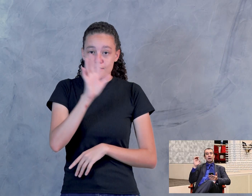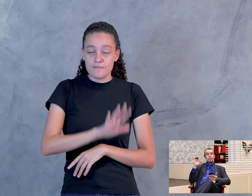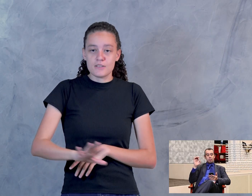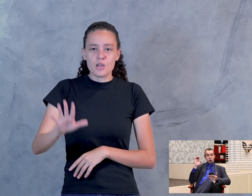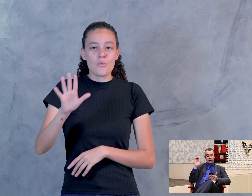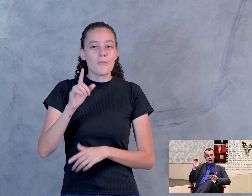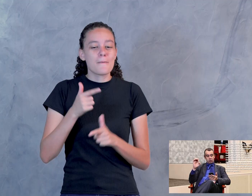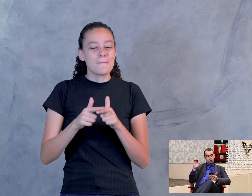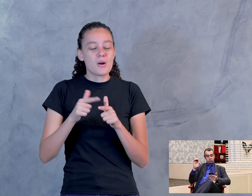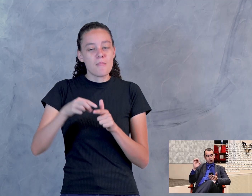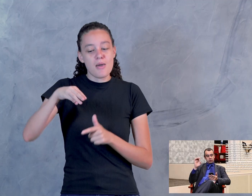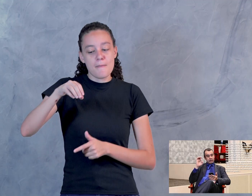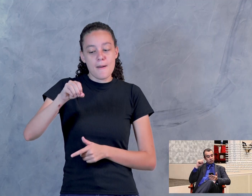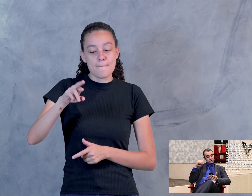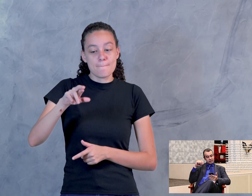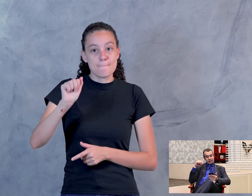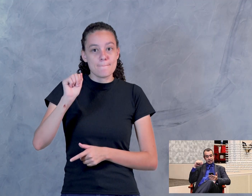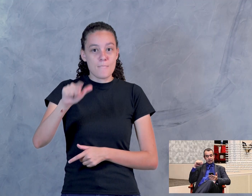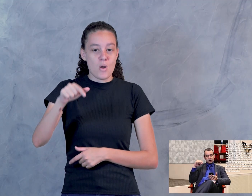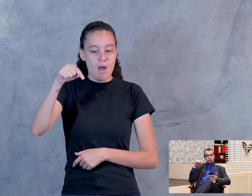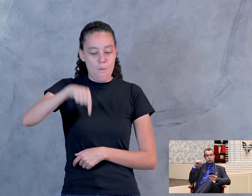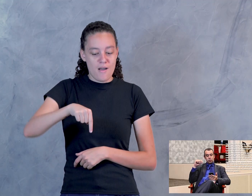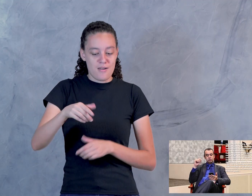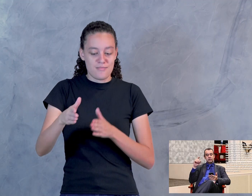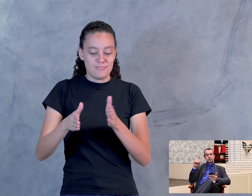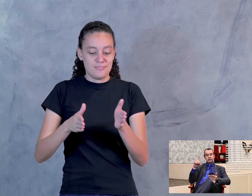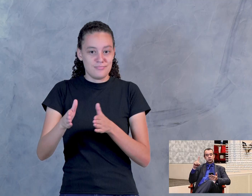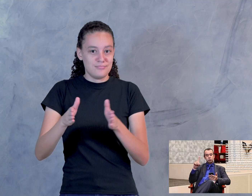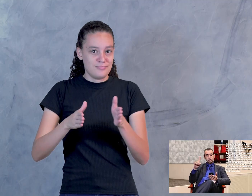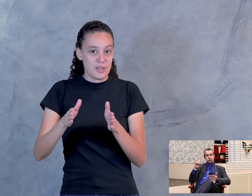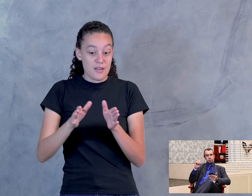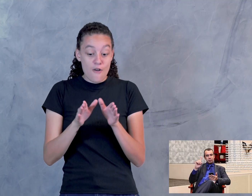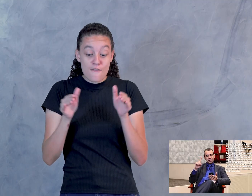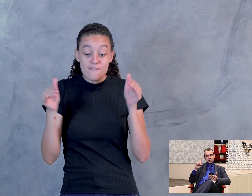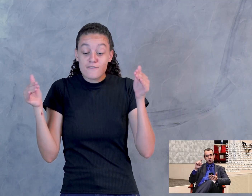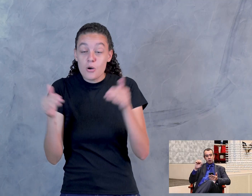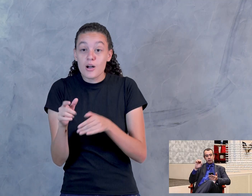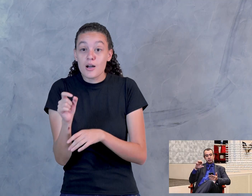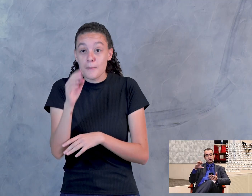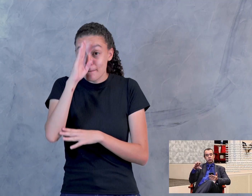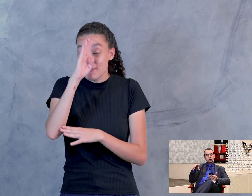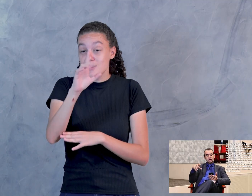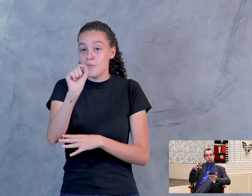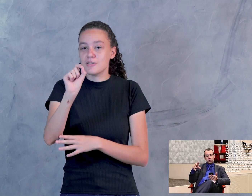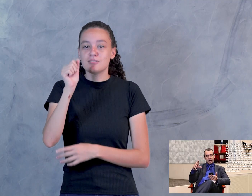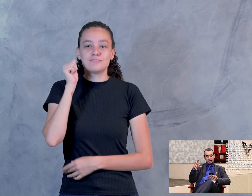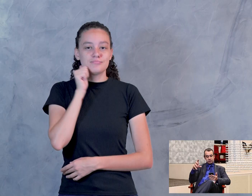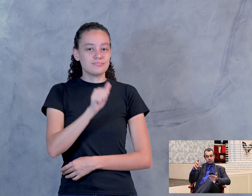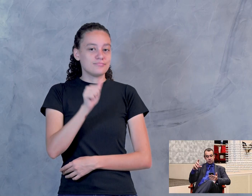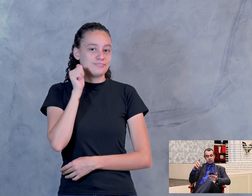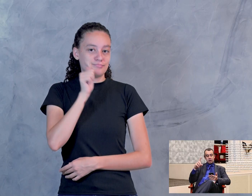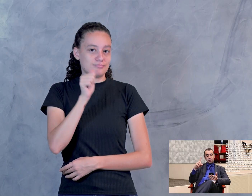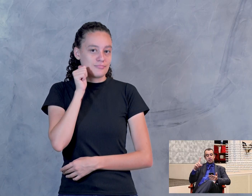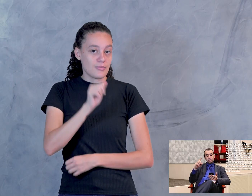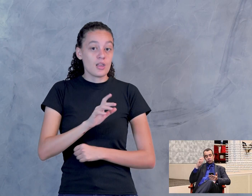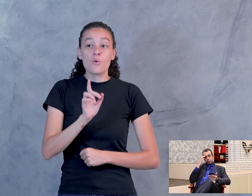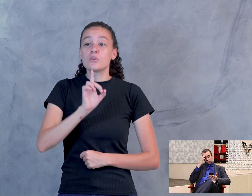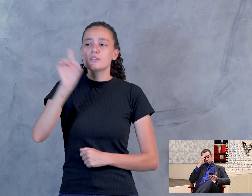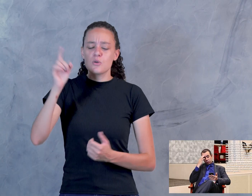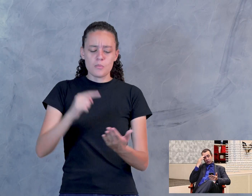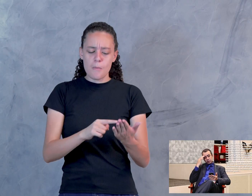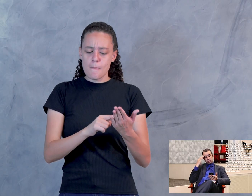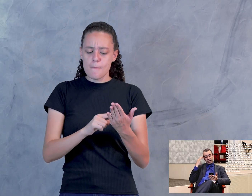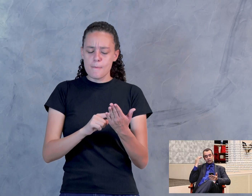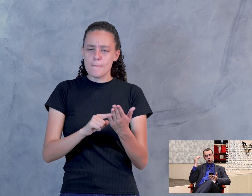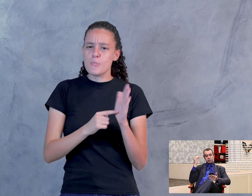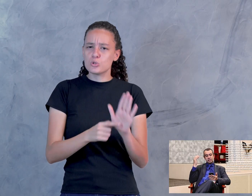com o problema moral da nossa era, concentrando-se principalmente em torno das mulheres. Deus me